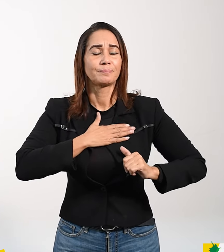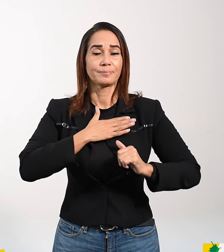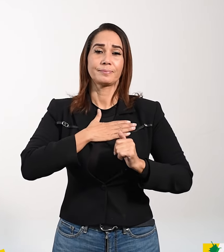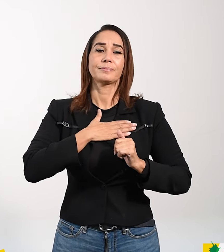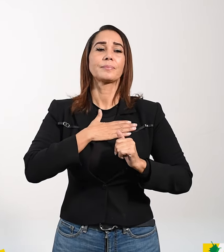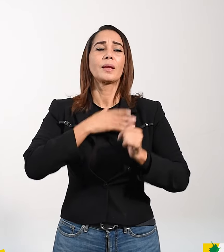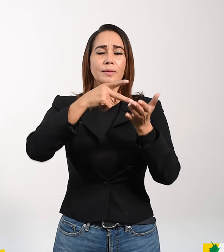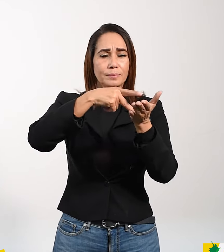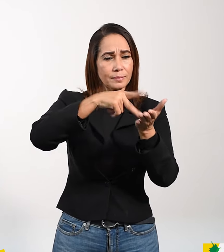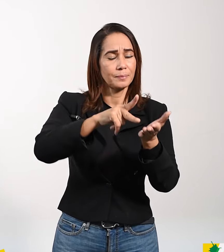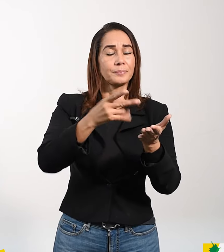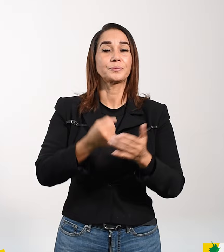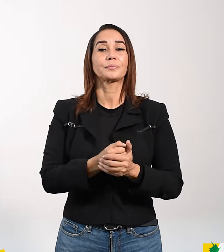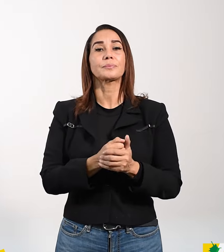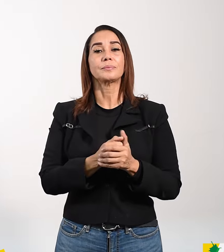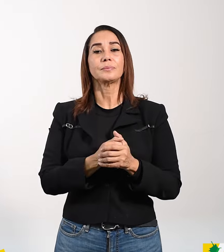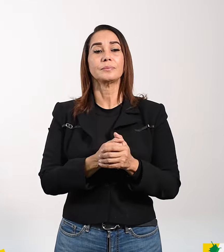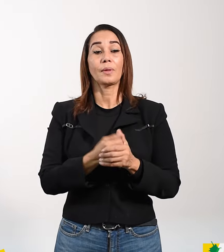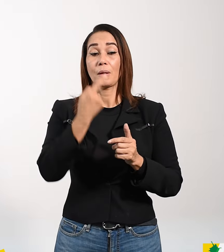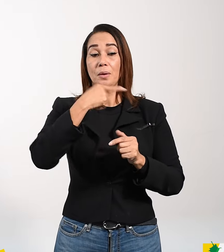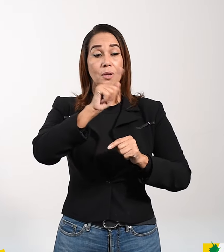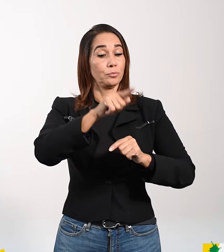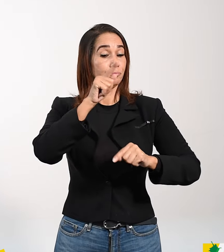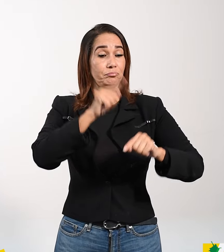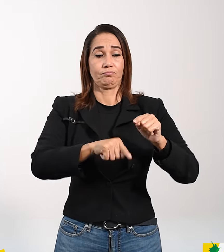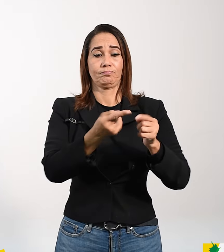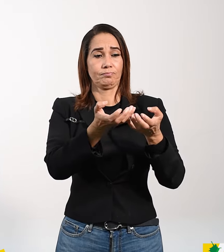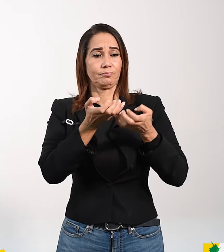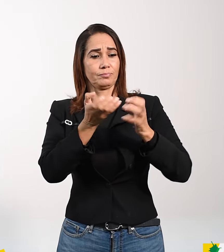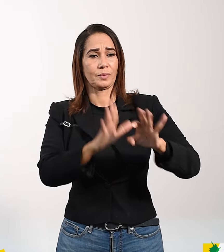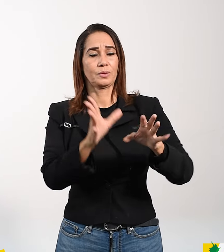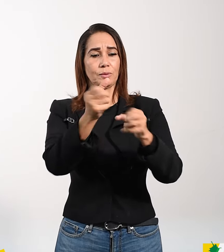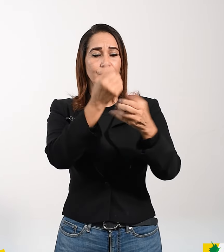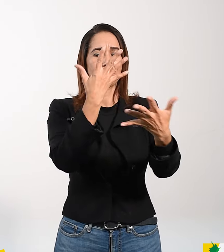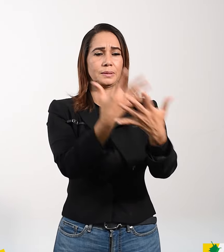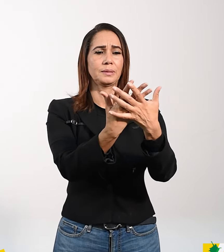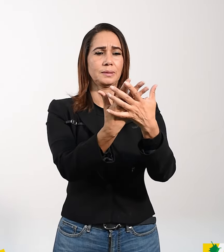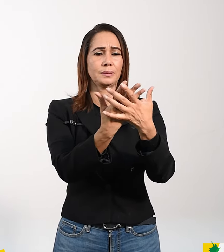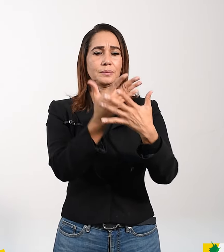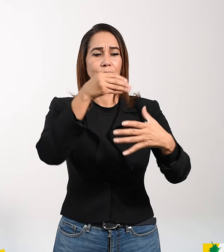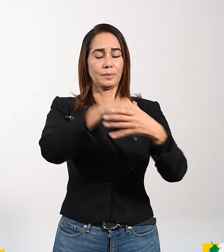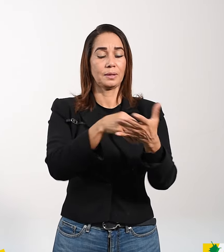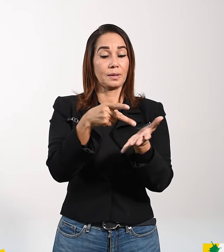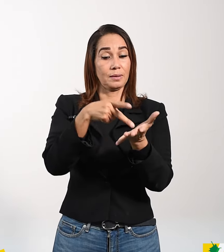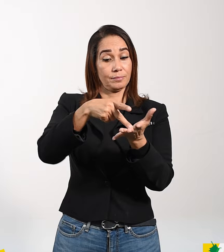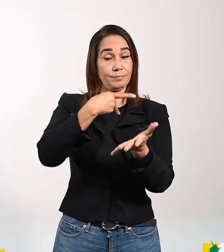y te lo pagaré Pero él se negó Y fue y lo metió en la cárcel hasta que pagara lo que debía